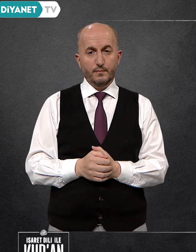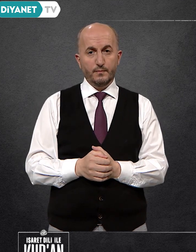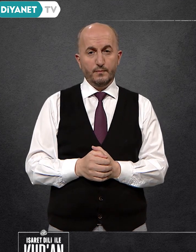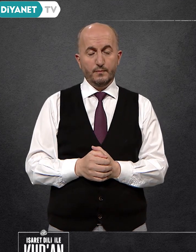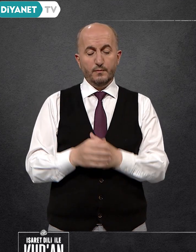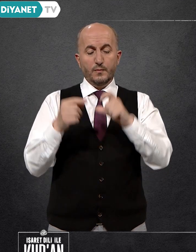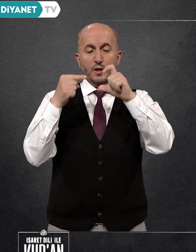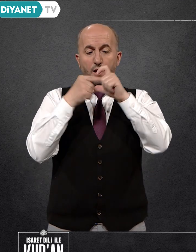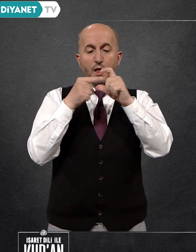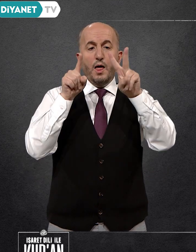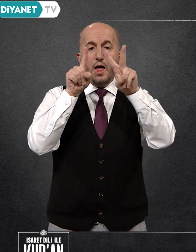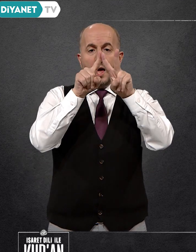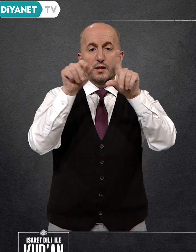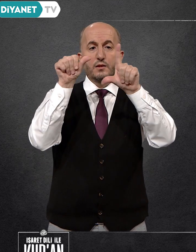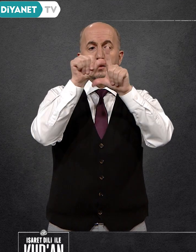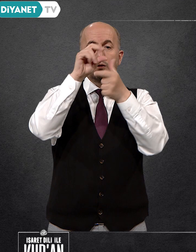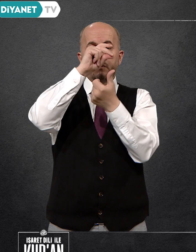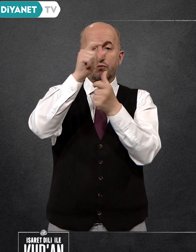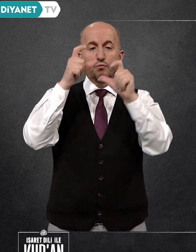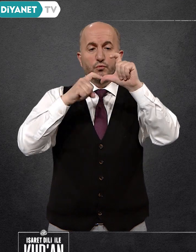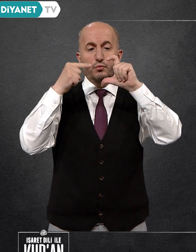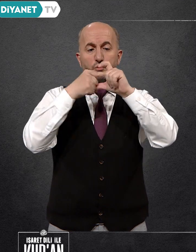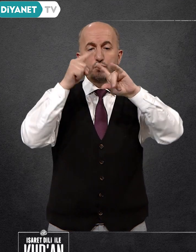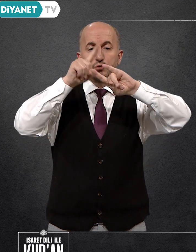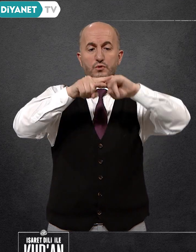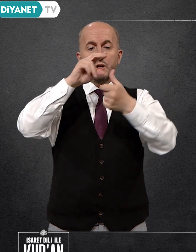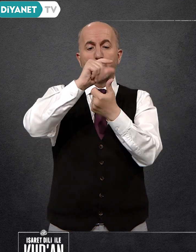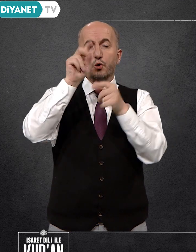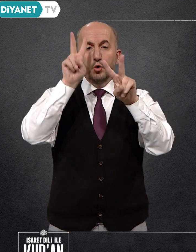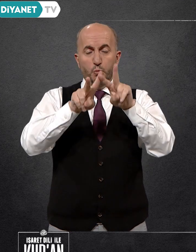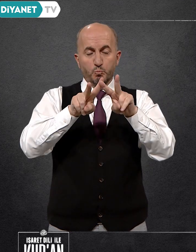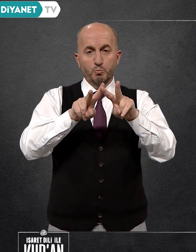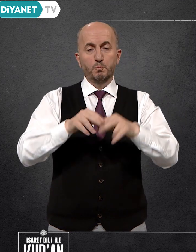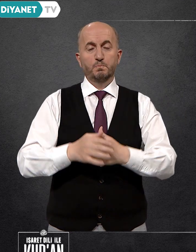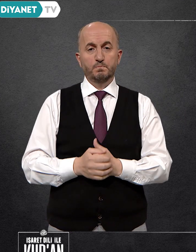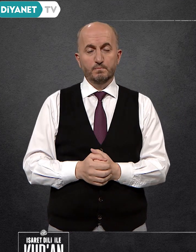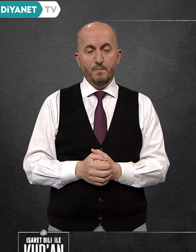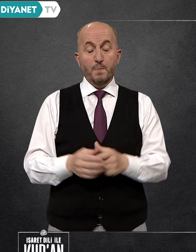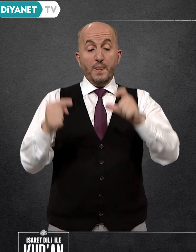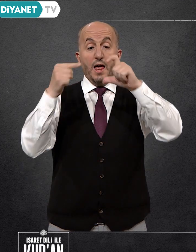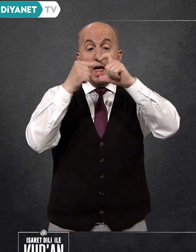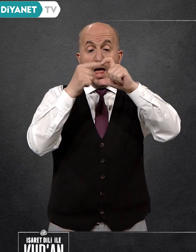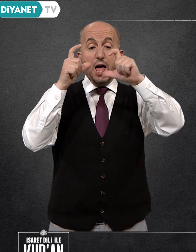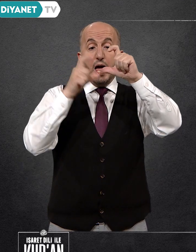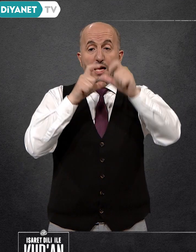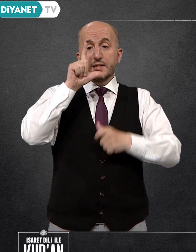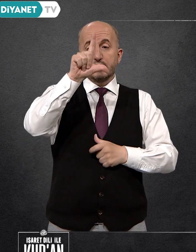enfuse hım bu end-use Hımm eslcafe tüm